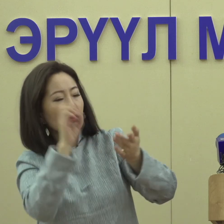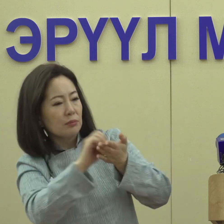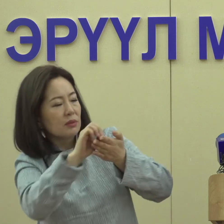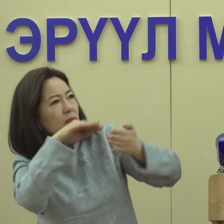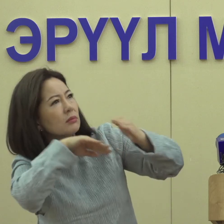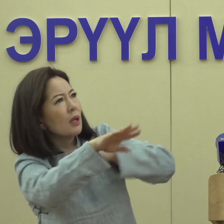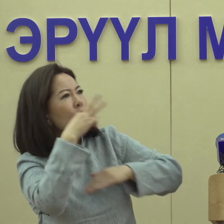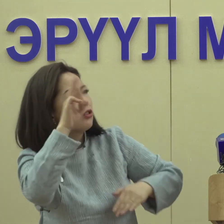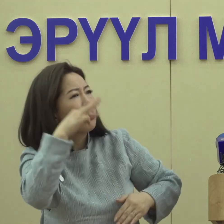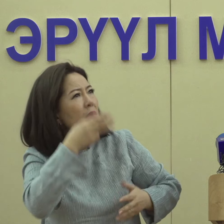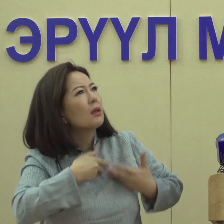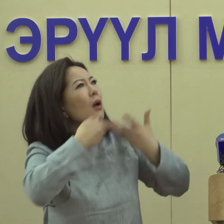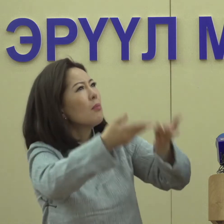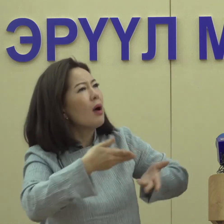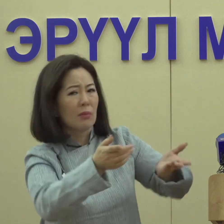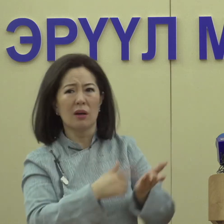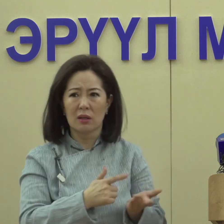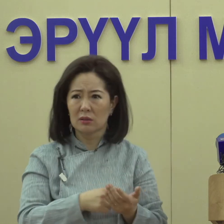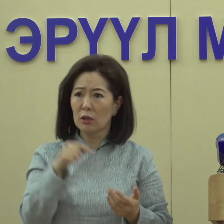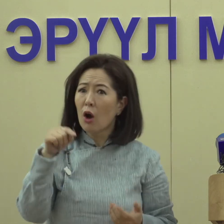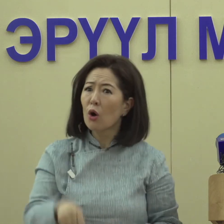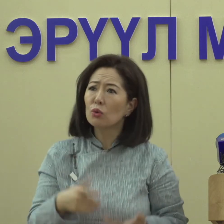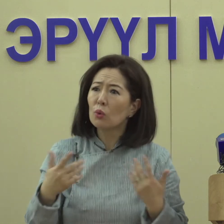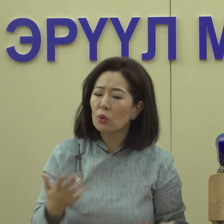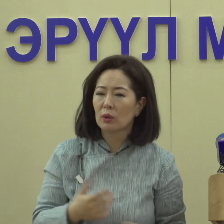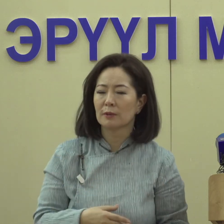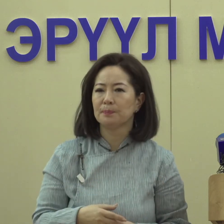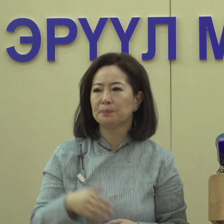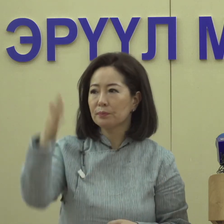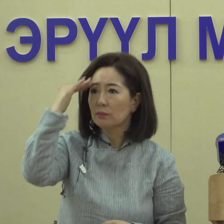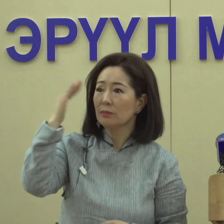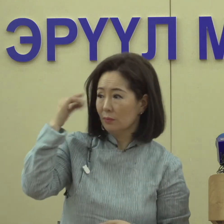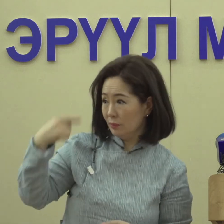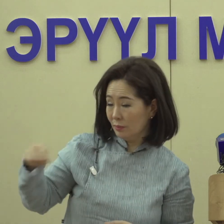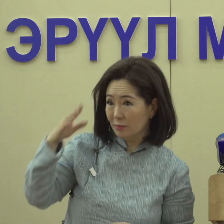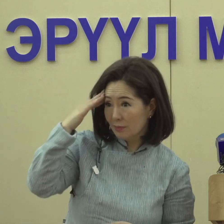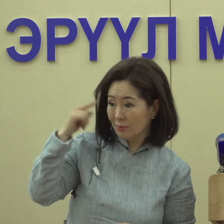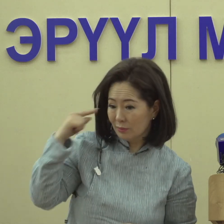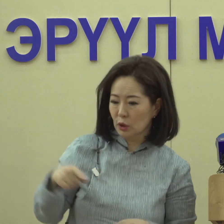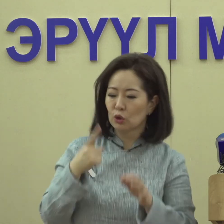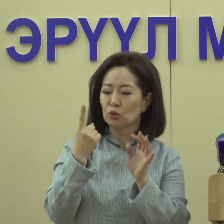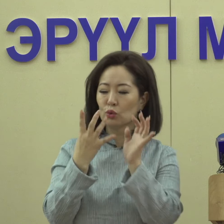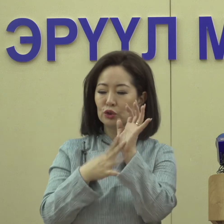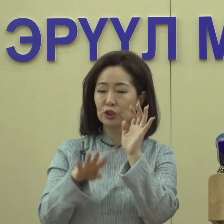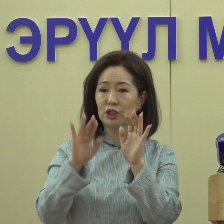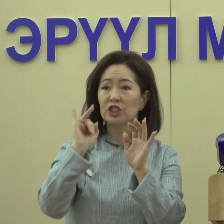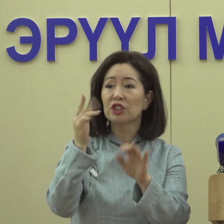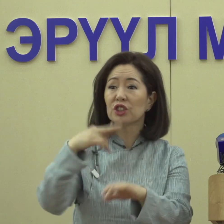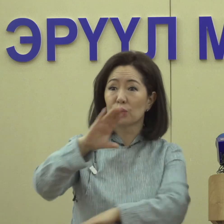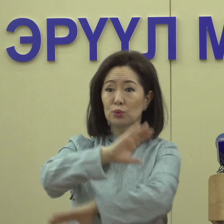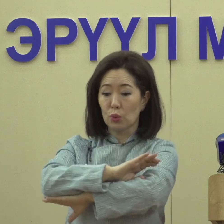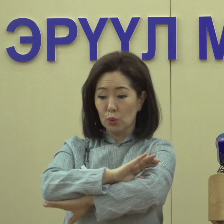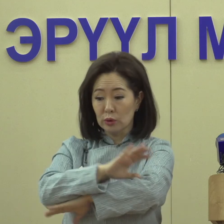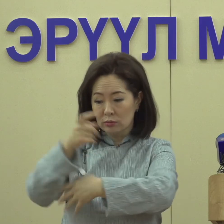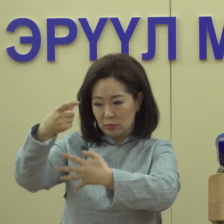тодорхой мэдээлэл өгөх шаардлагатай. Тэгэхээр өнөөдрийн байдлаар бол хятадын таас уучлаарай солонгосын 190 гаруй ихтэй сургуулийн дийлийнхэн буюу